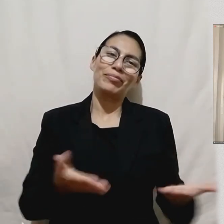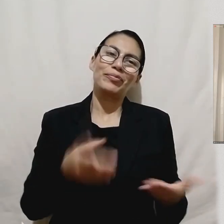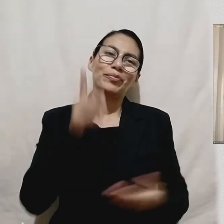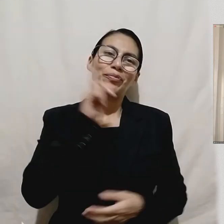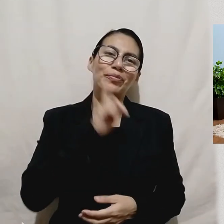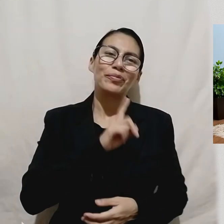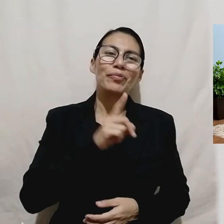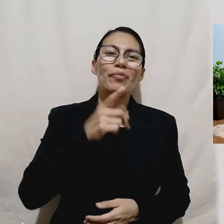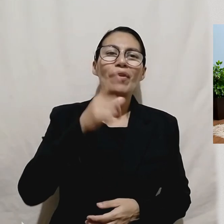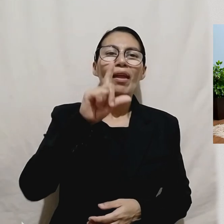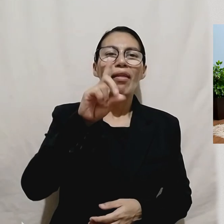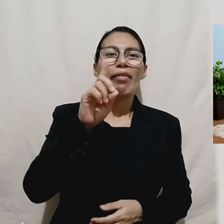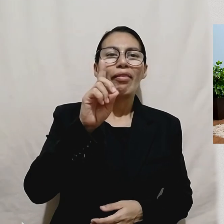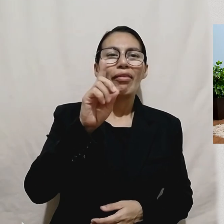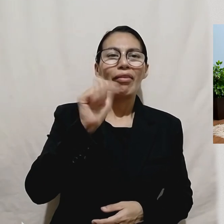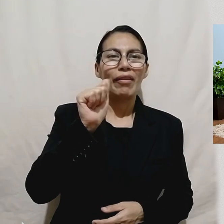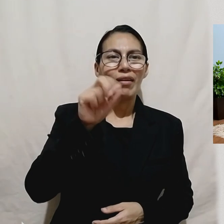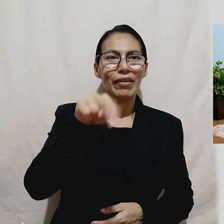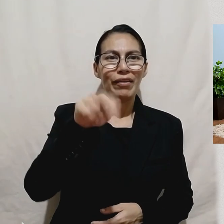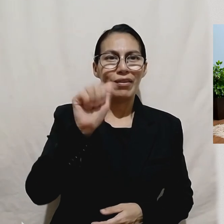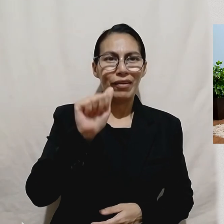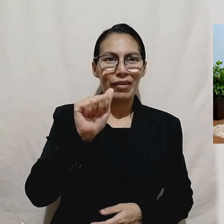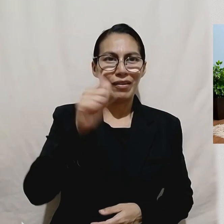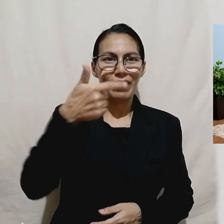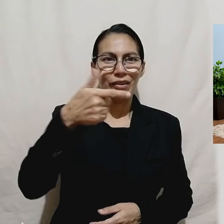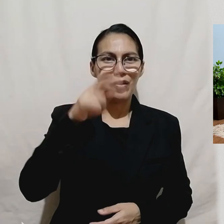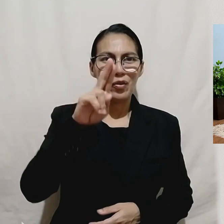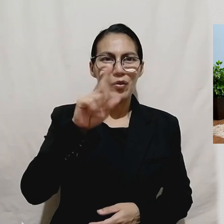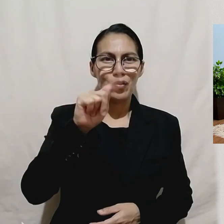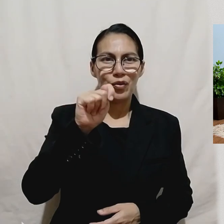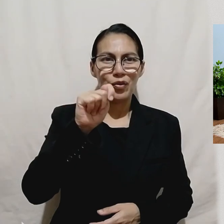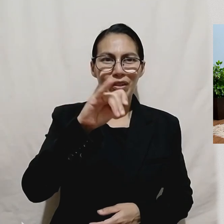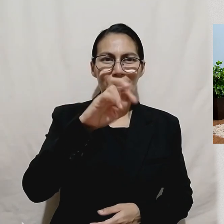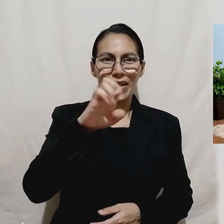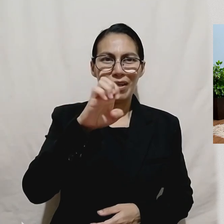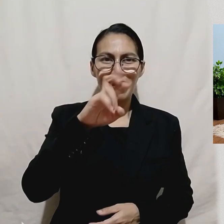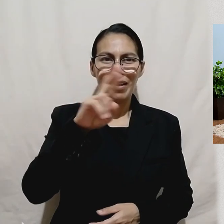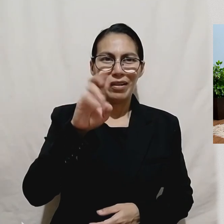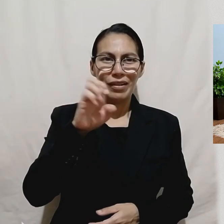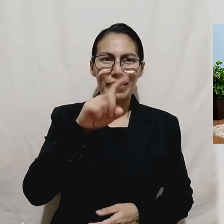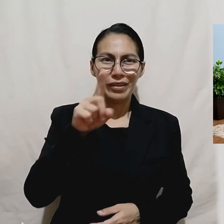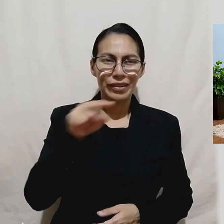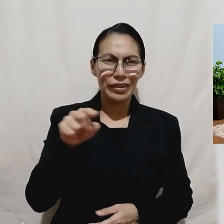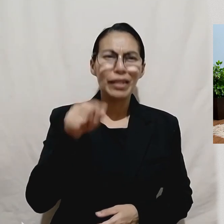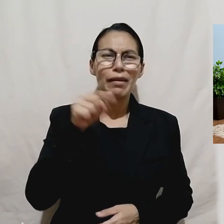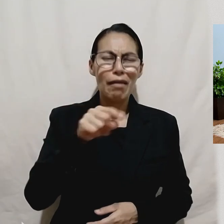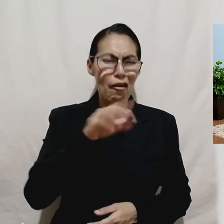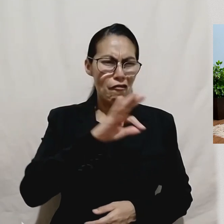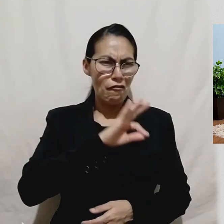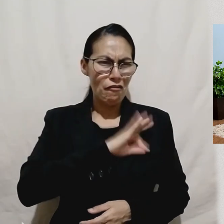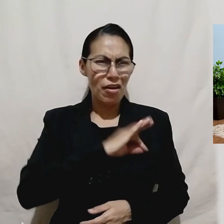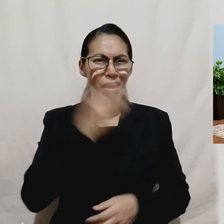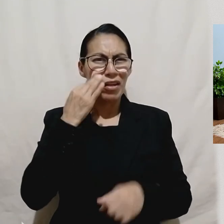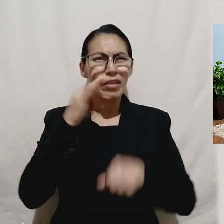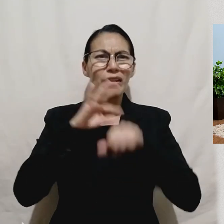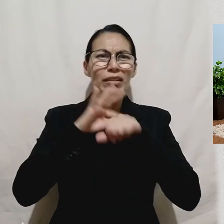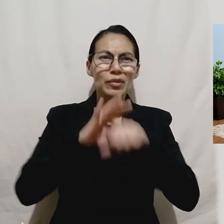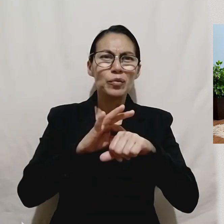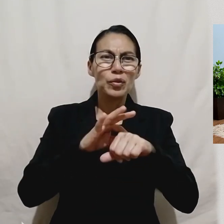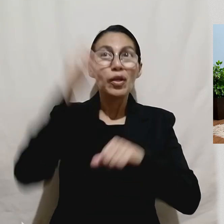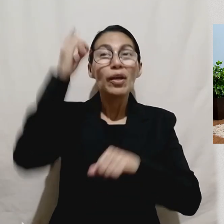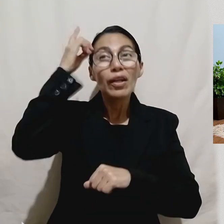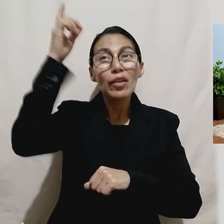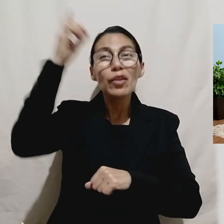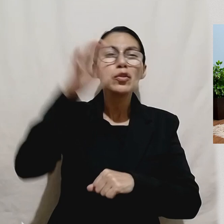Gutiérrez ha venido aquí al estudio para poder compartir su fe y su testimonios